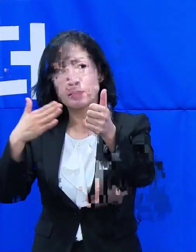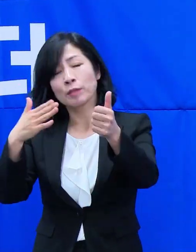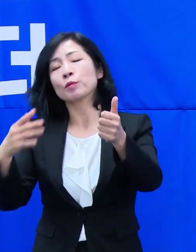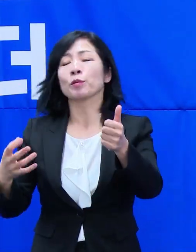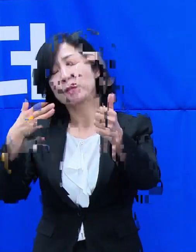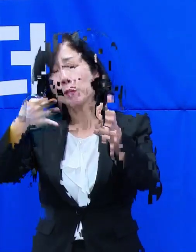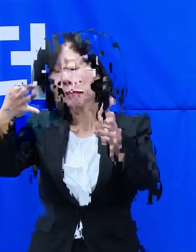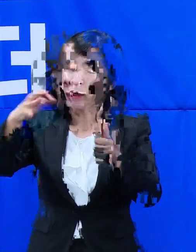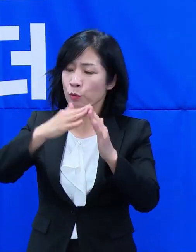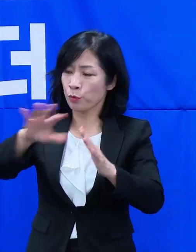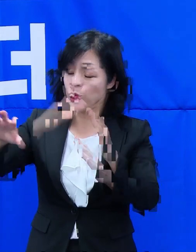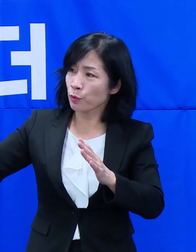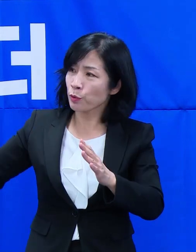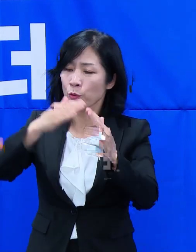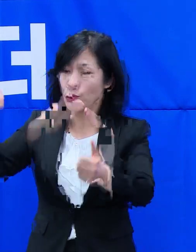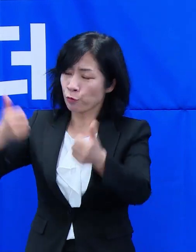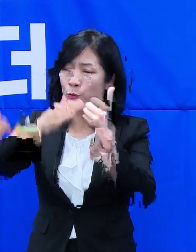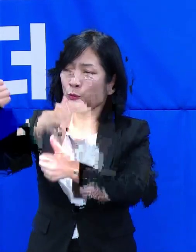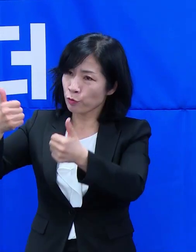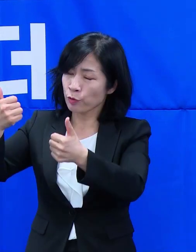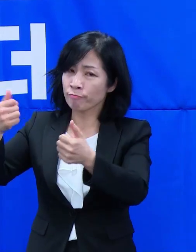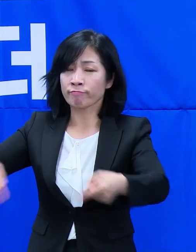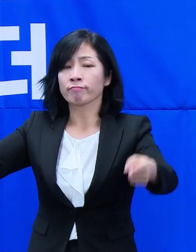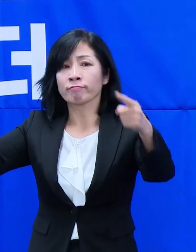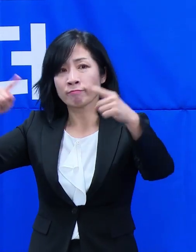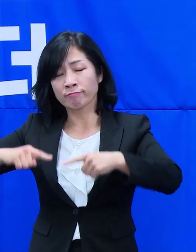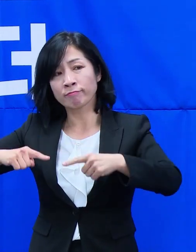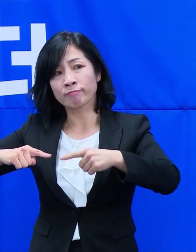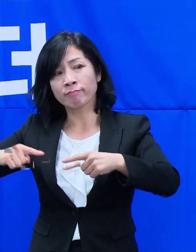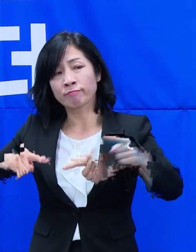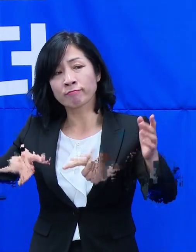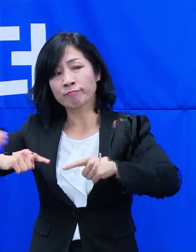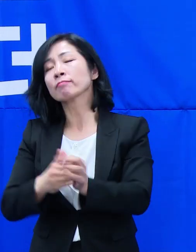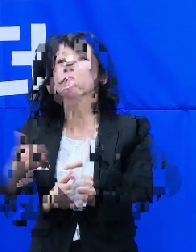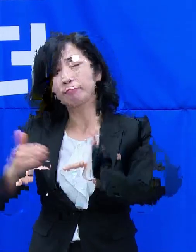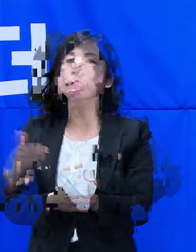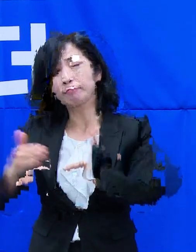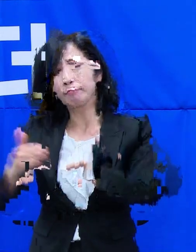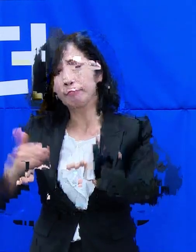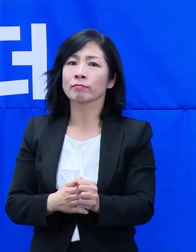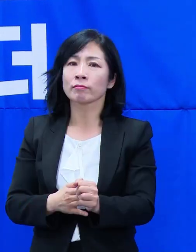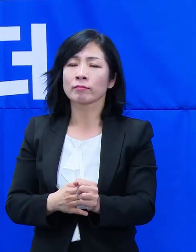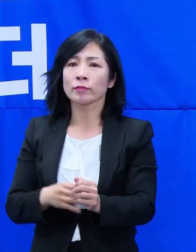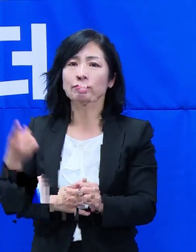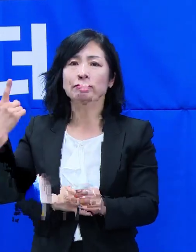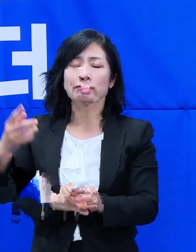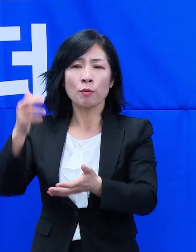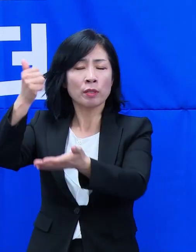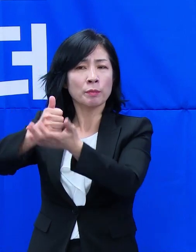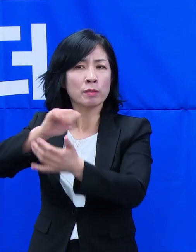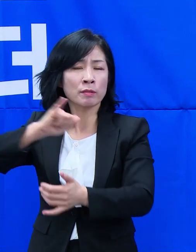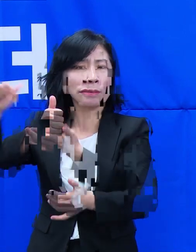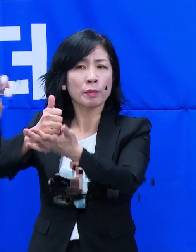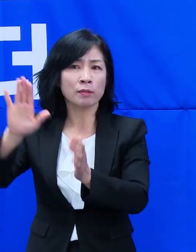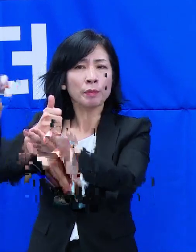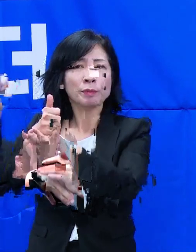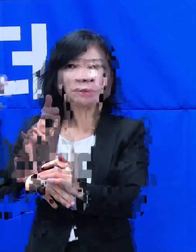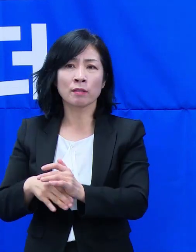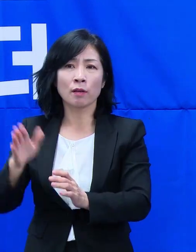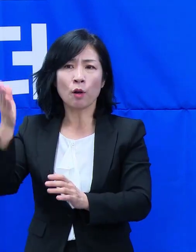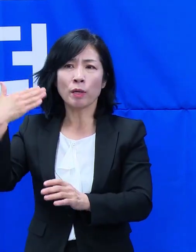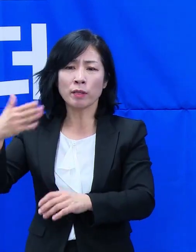14개 읍면동의 부회장님들께서 자리 함께 해주셨습니다. 어제 원종성 회장님께 전화를 드릴 때는 얼마